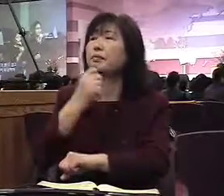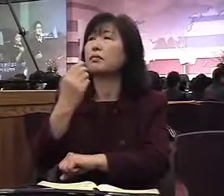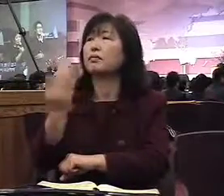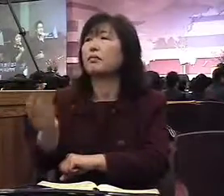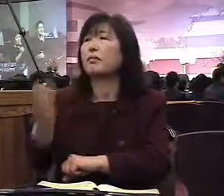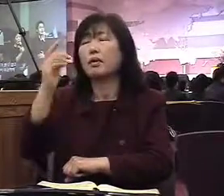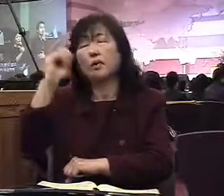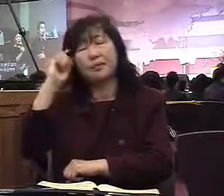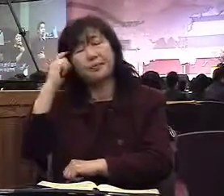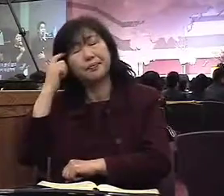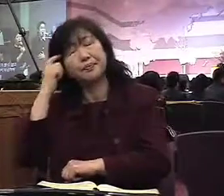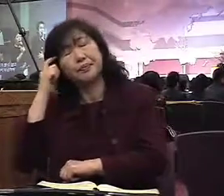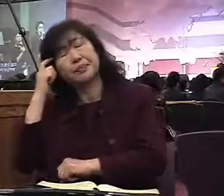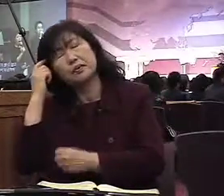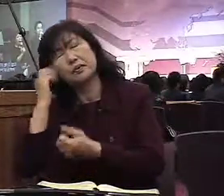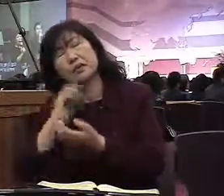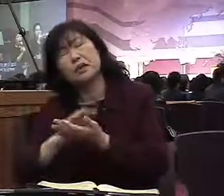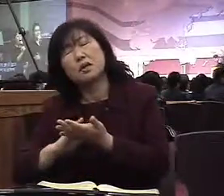그야 생각